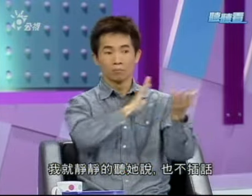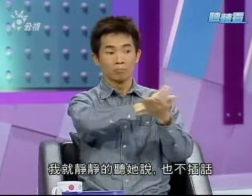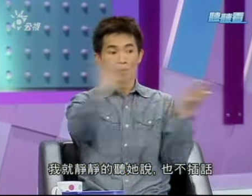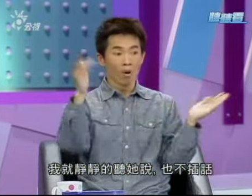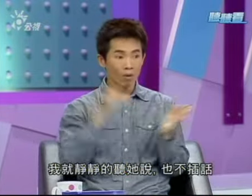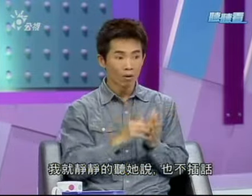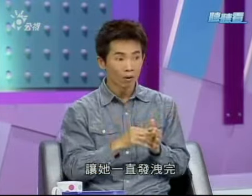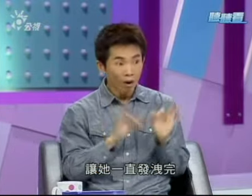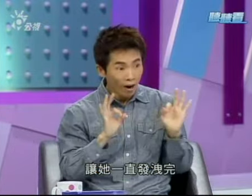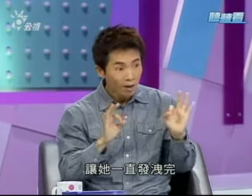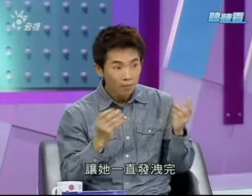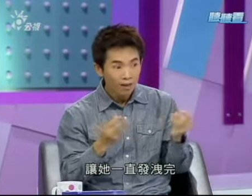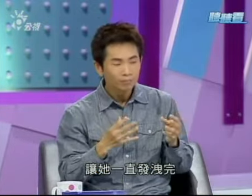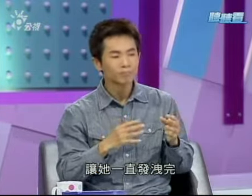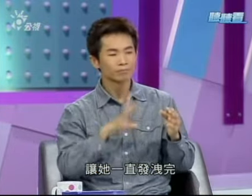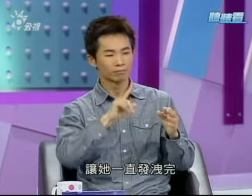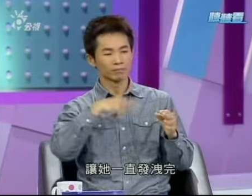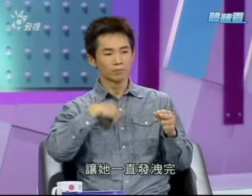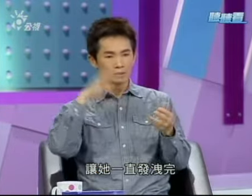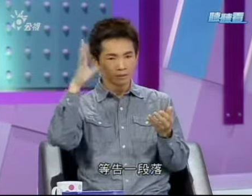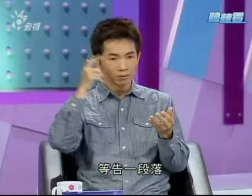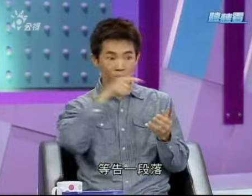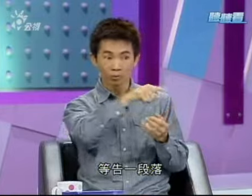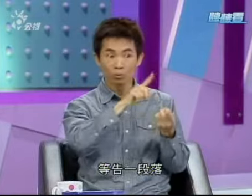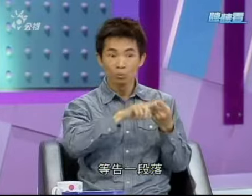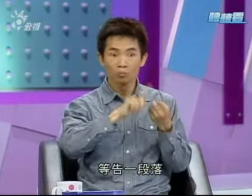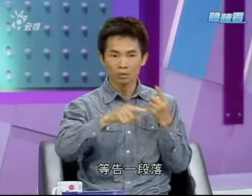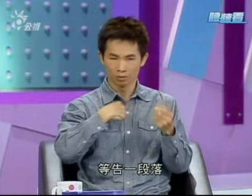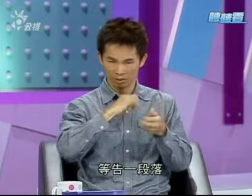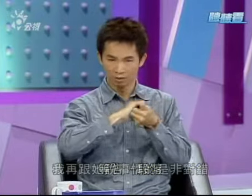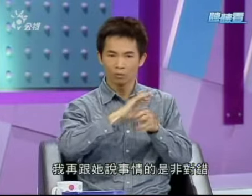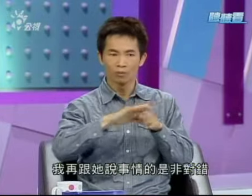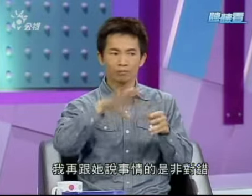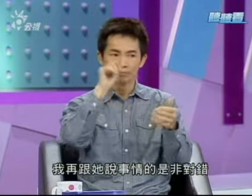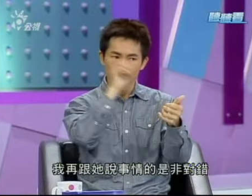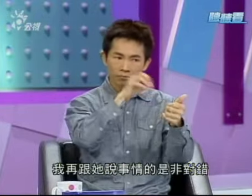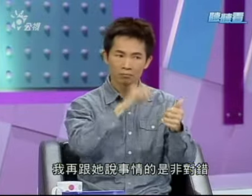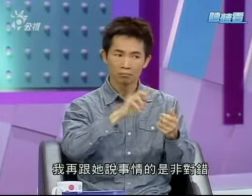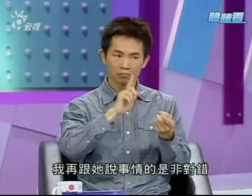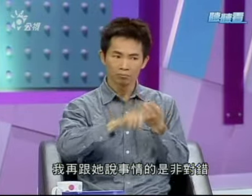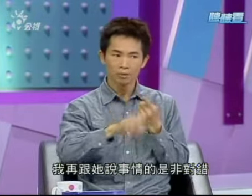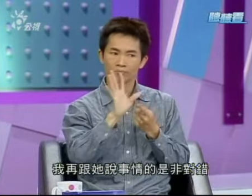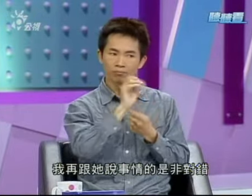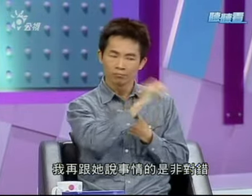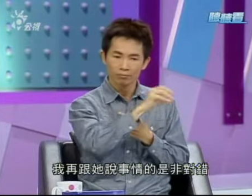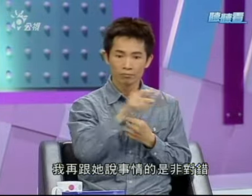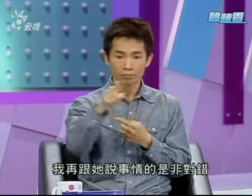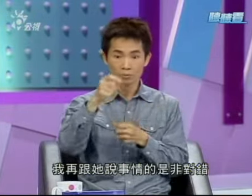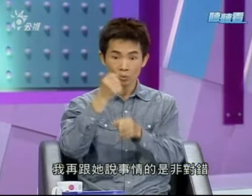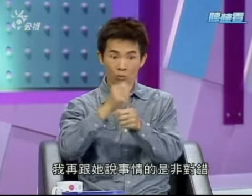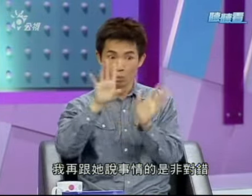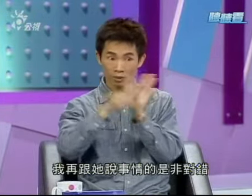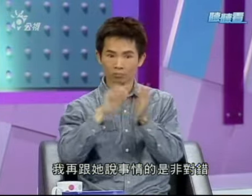不插话让她一直发泄完等告一段落呢我再跟她说事情的是非对错